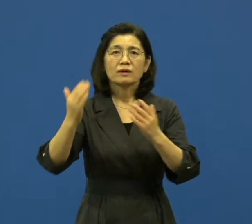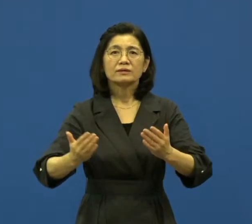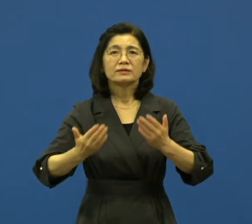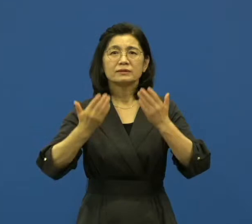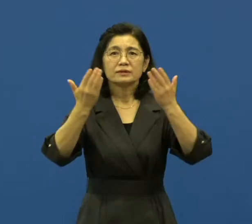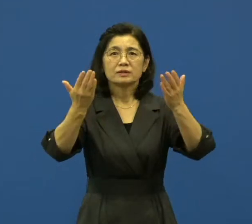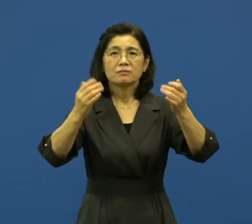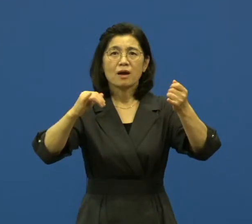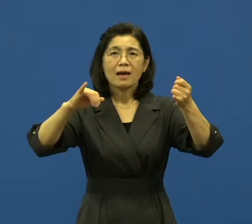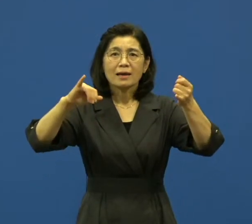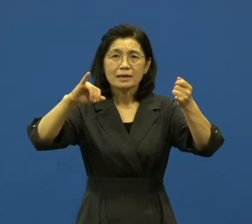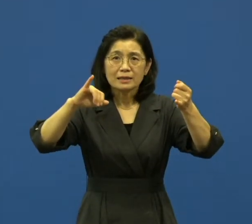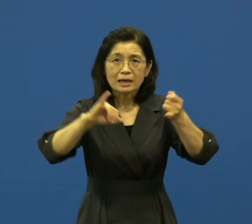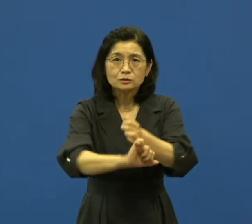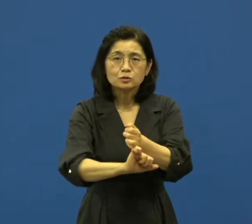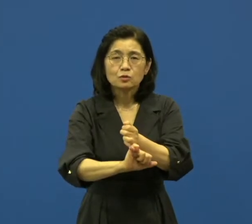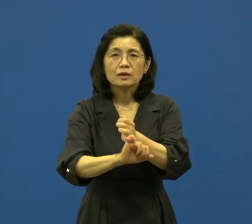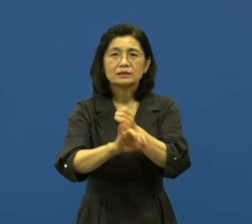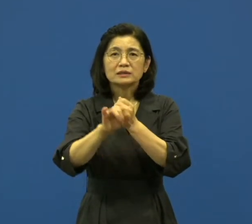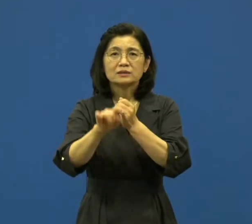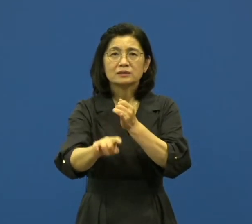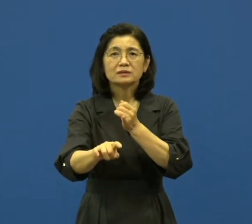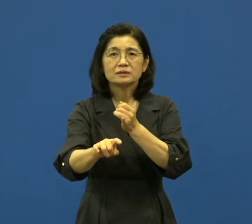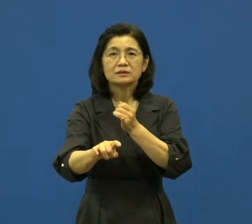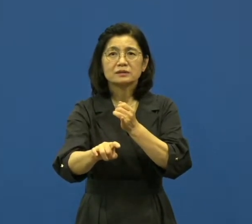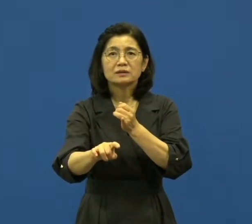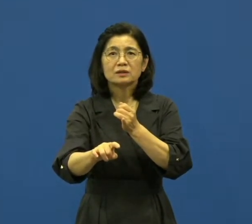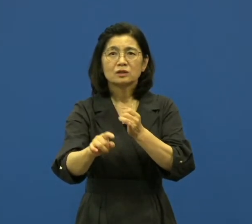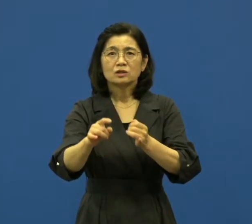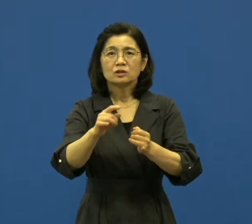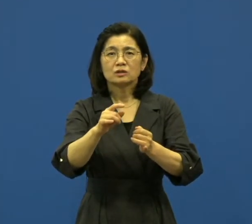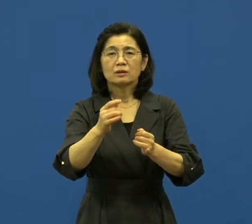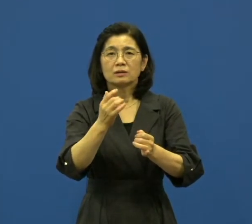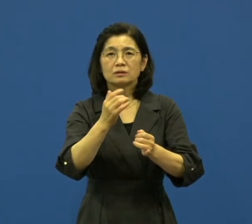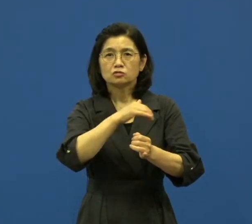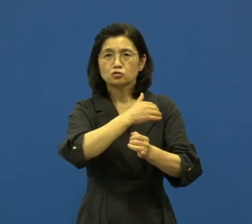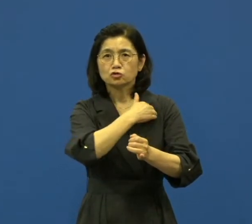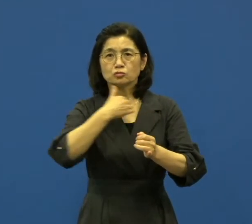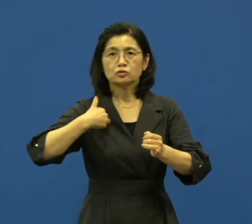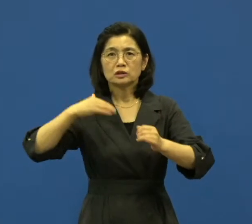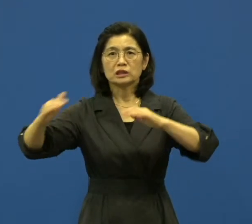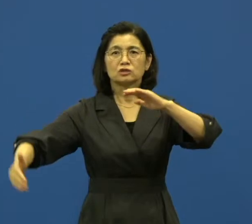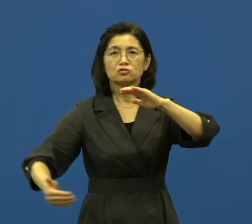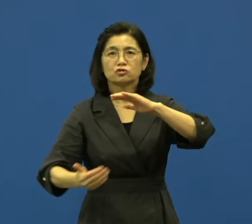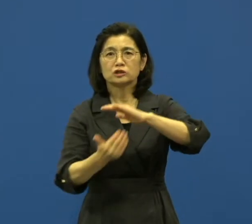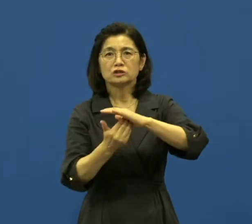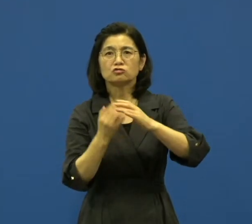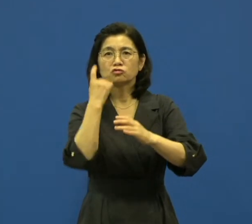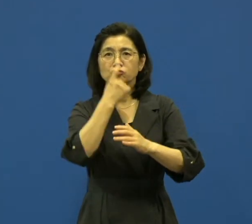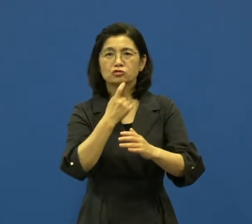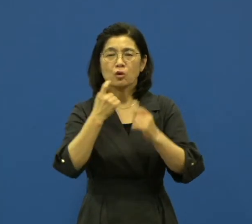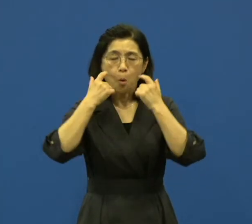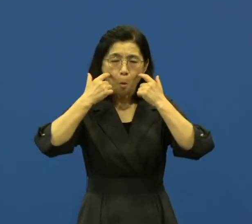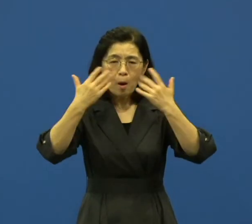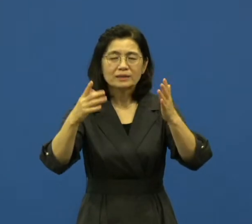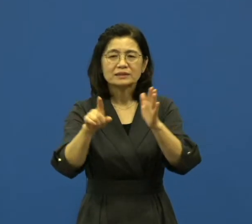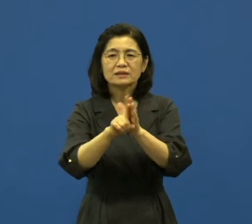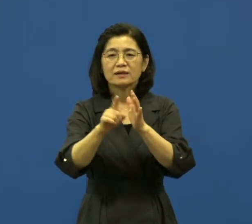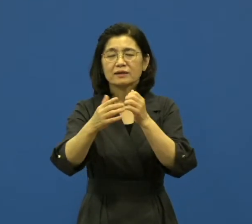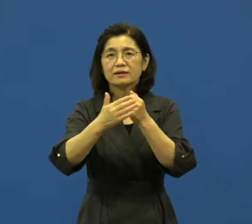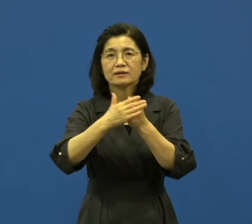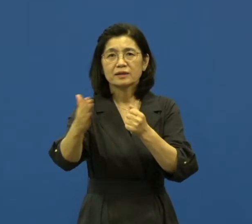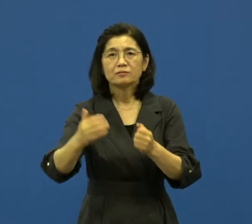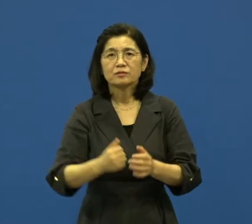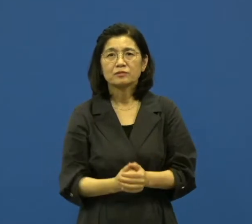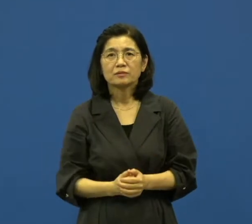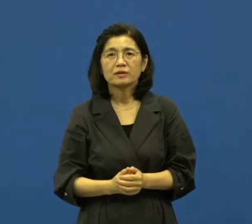또한 능히 이루실 줄을 확신하였으니. 아브라함은 백세의 후손에 대한 약속을 믿었습니다. 인간적으로는